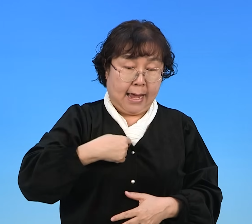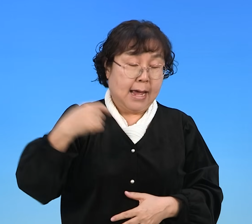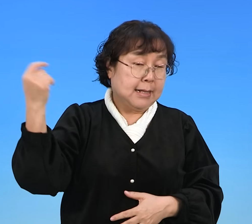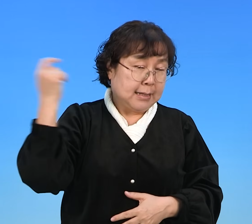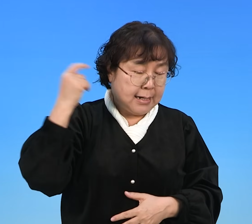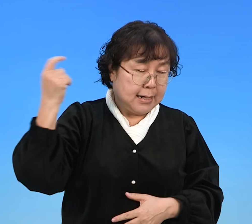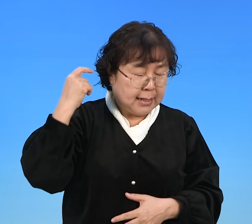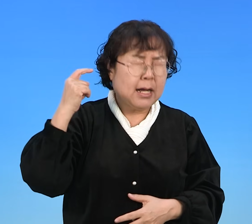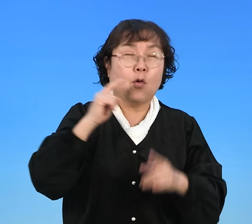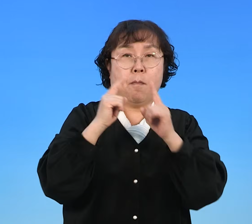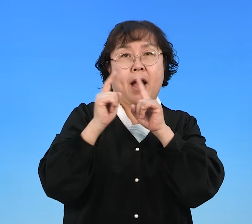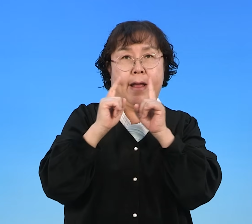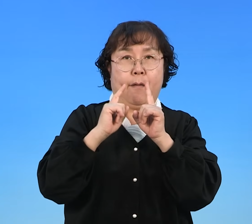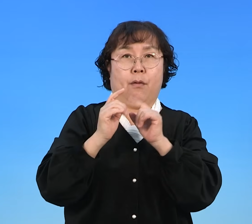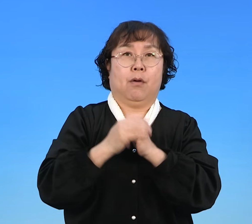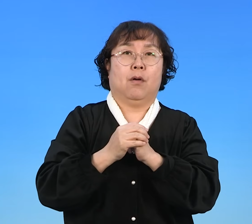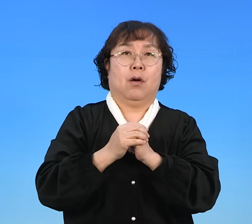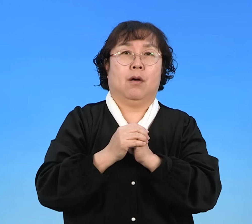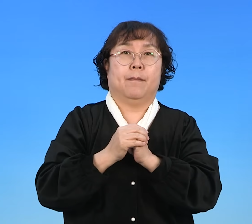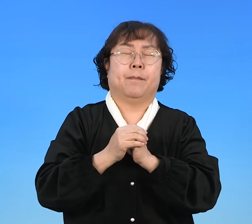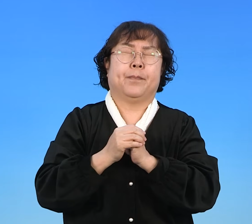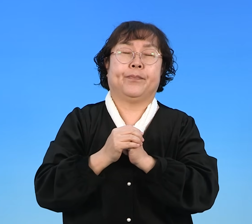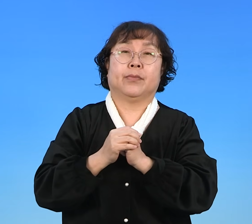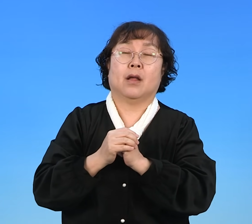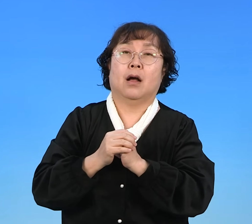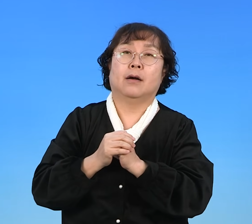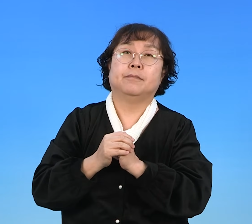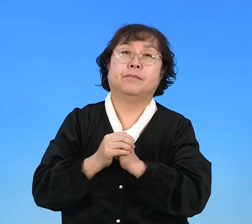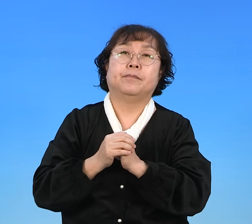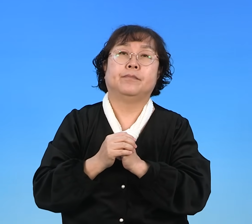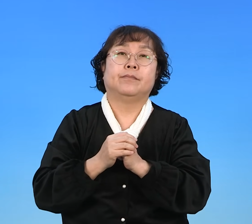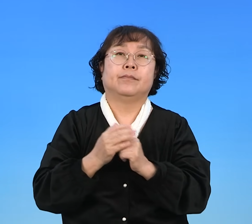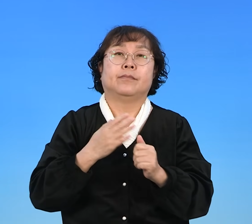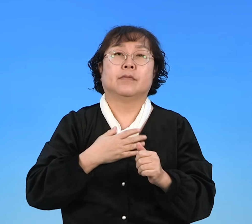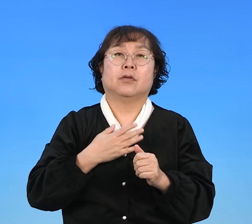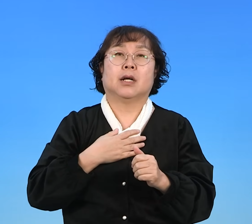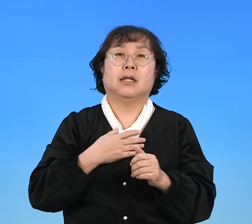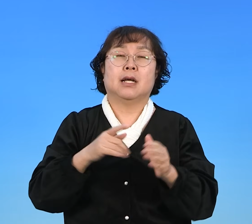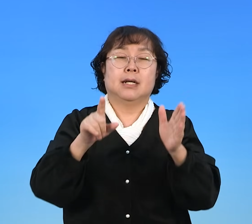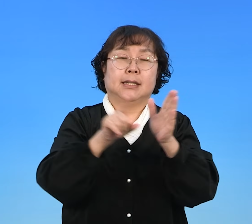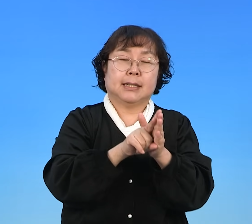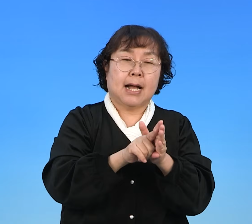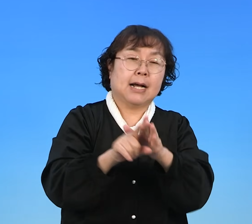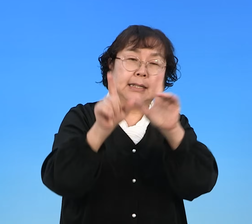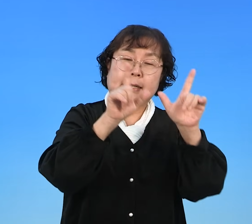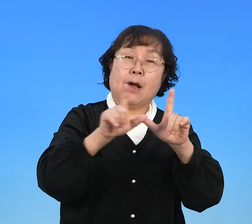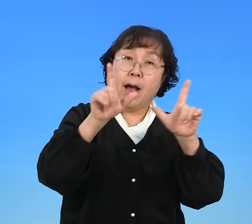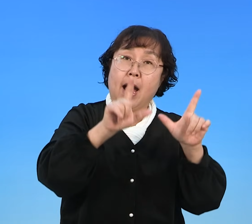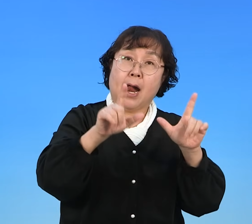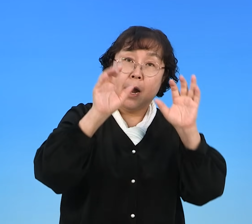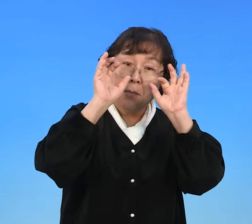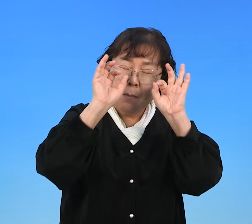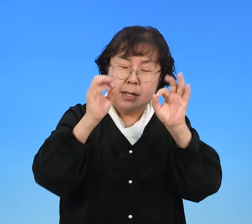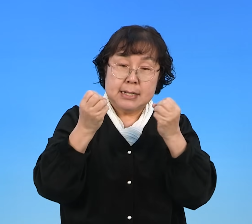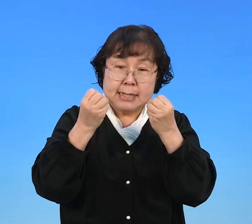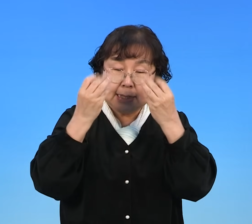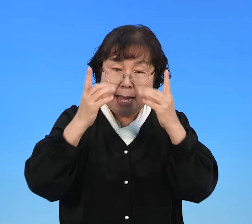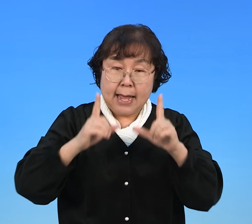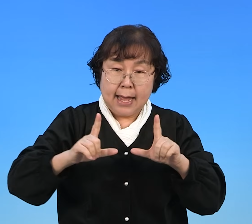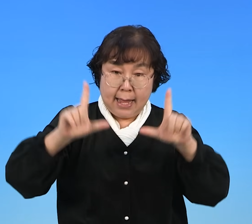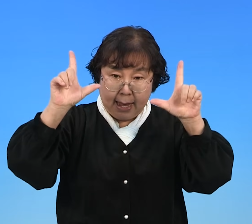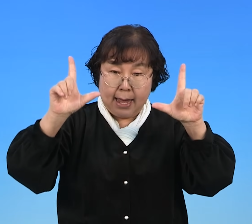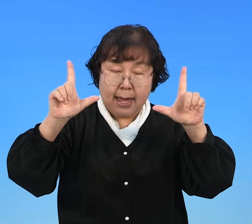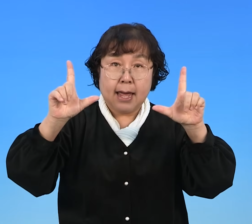오늘 우리 신앙생활이 말입니다, 이 해가 바뀌면 새해라 그래요. 그리고 꼭